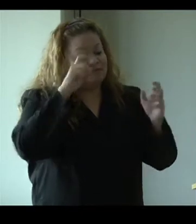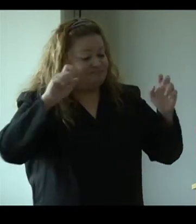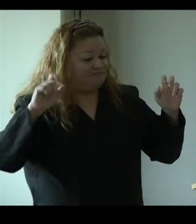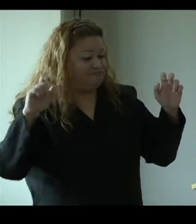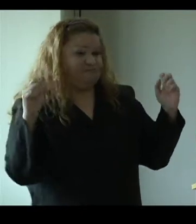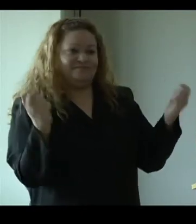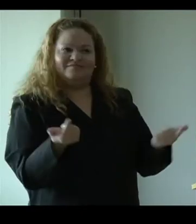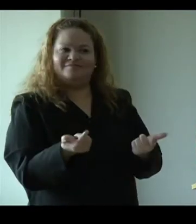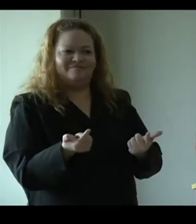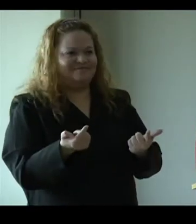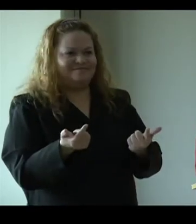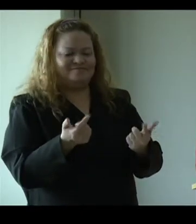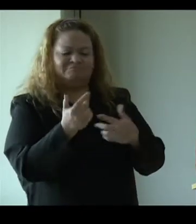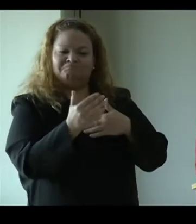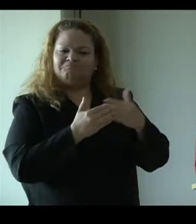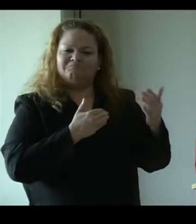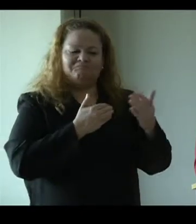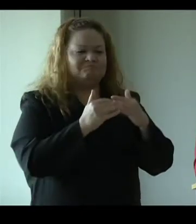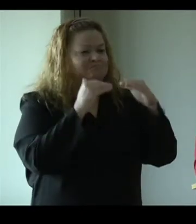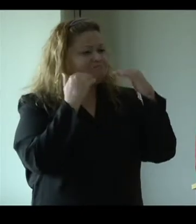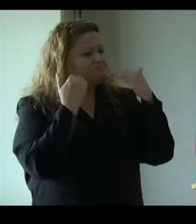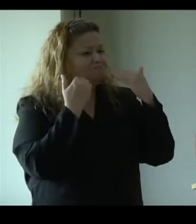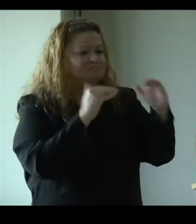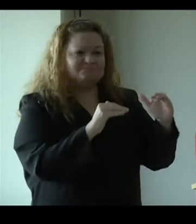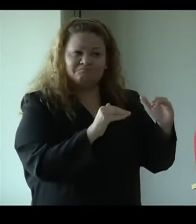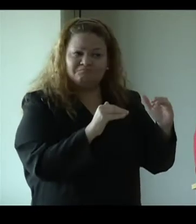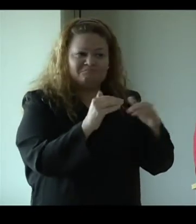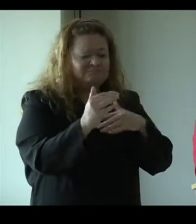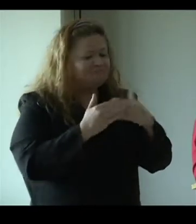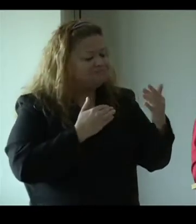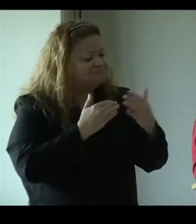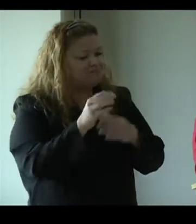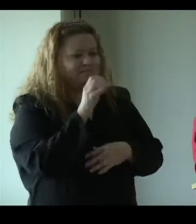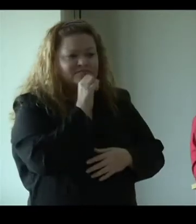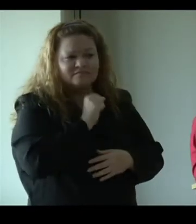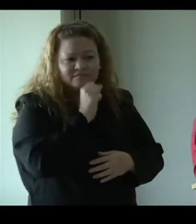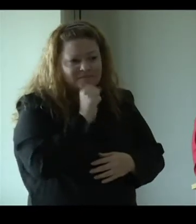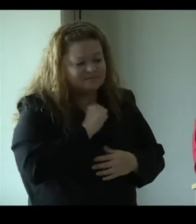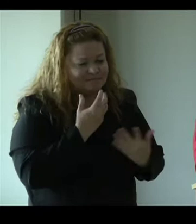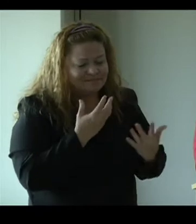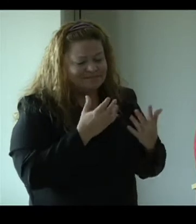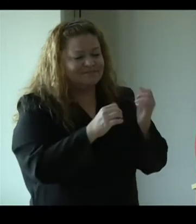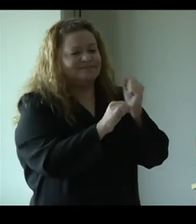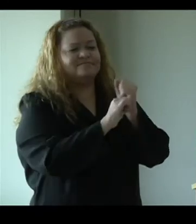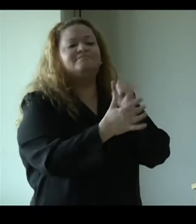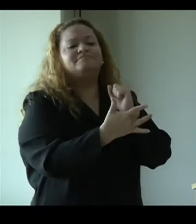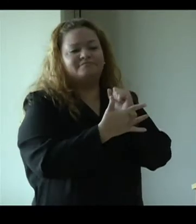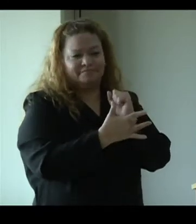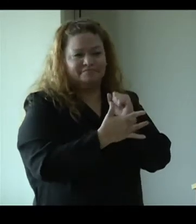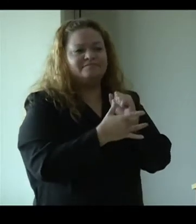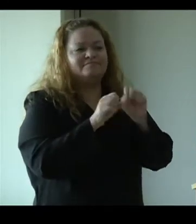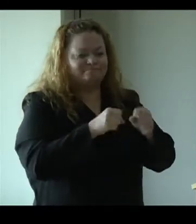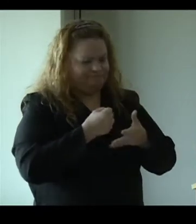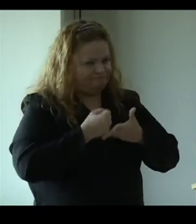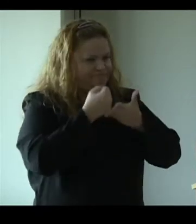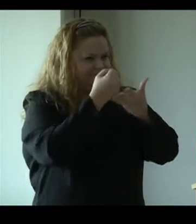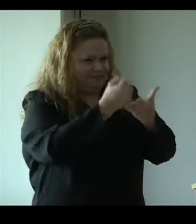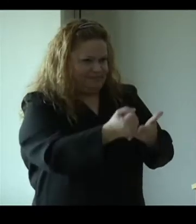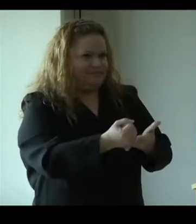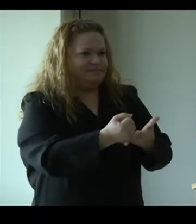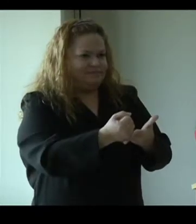y para todas no importa el impedimento No importa la edad asistencia tecnológica puede ayudar